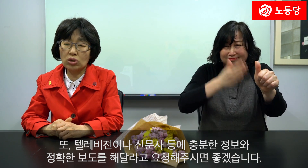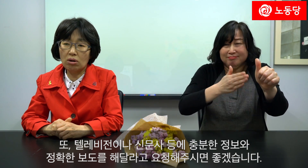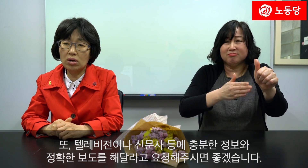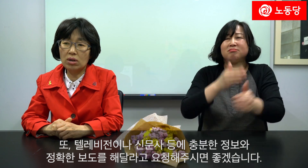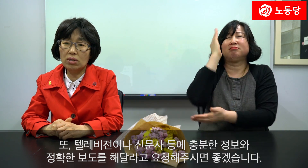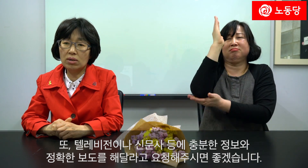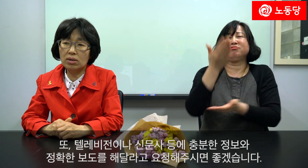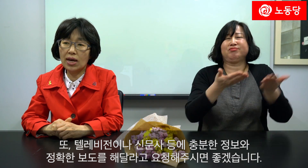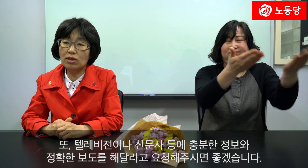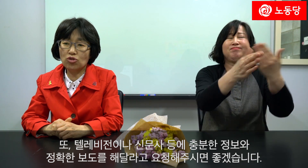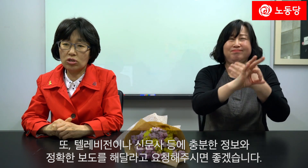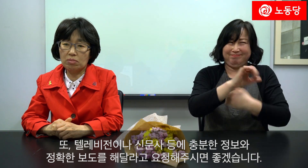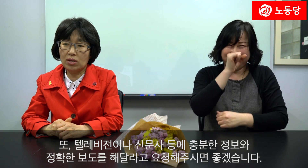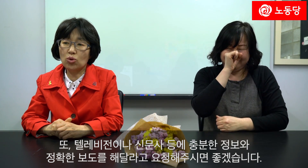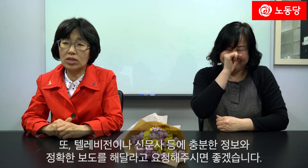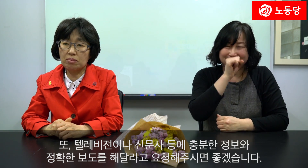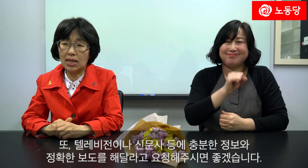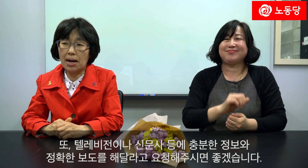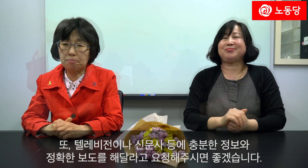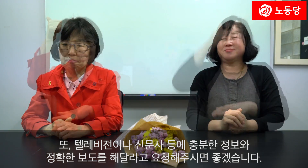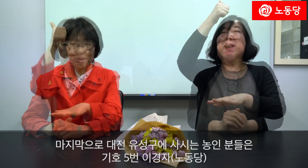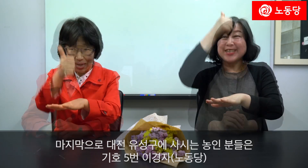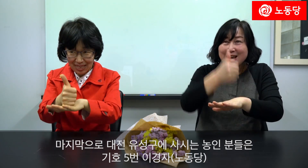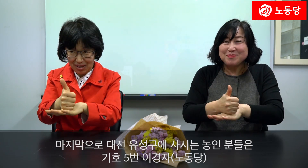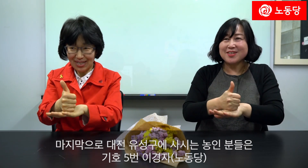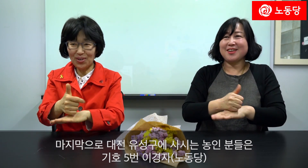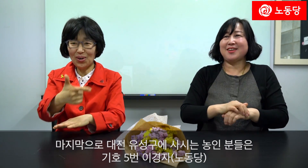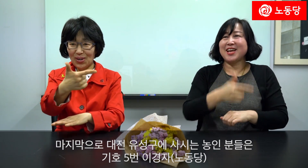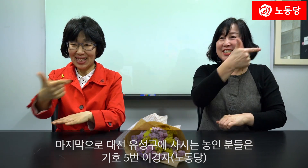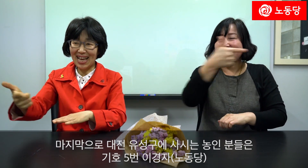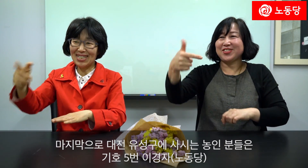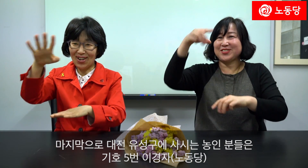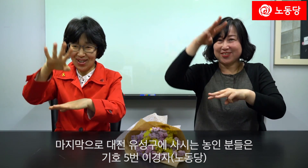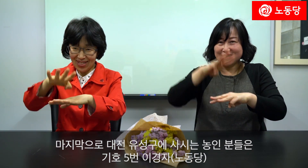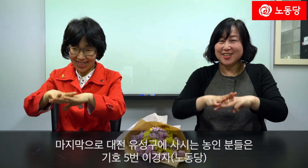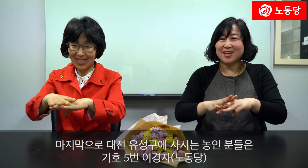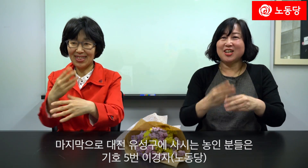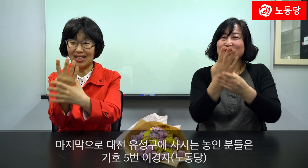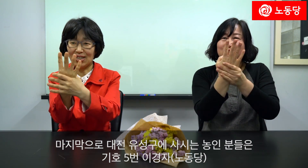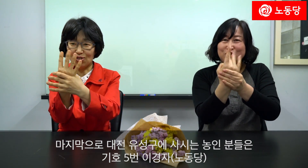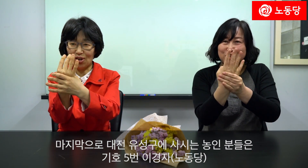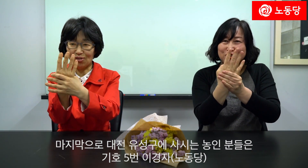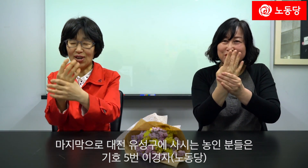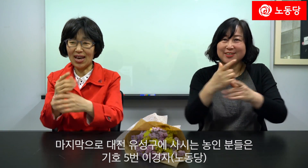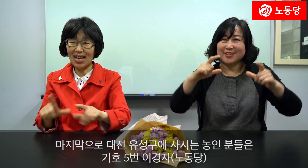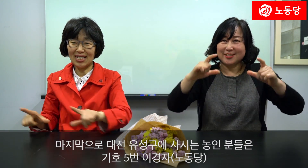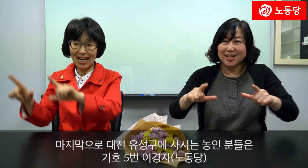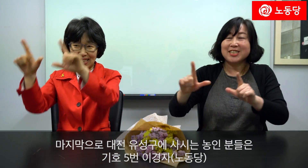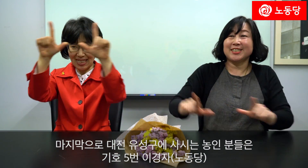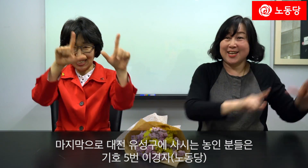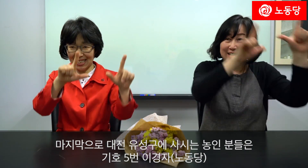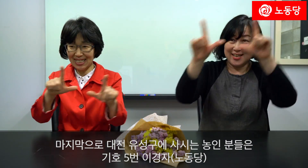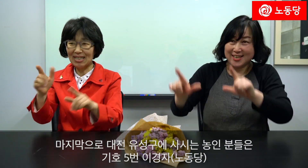그런 요청을 해 주셨으면 좋겠습니다. 마지막으로 대전